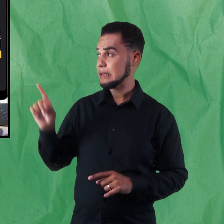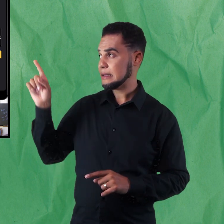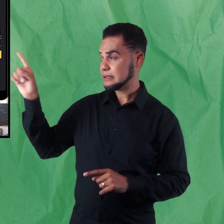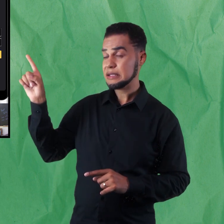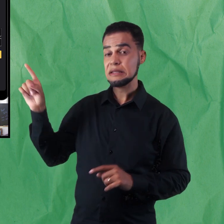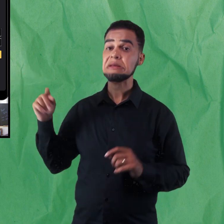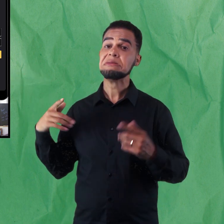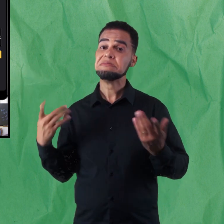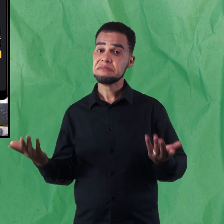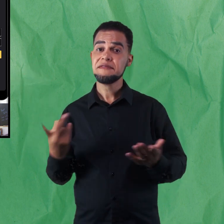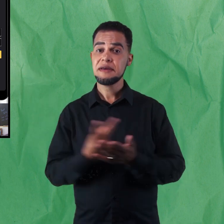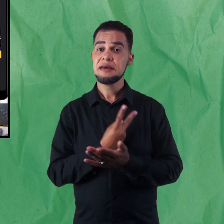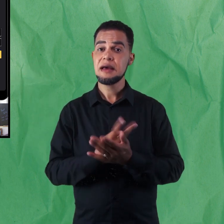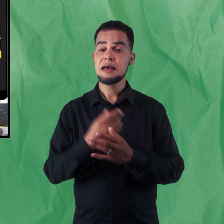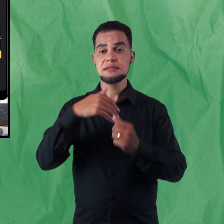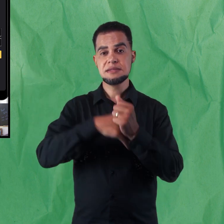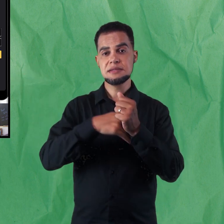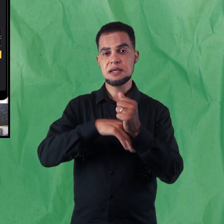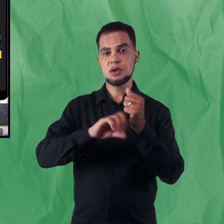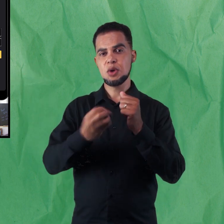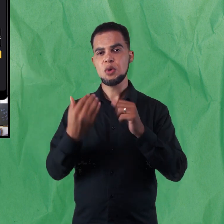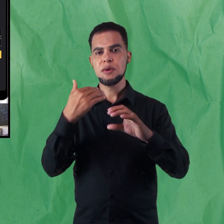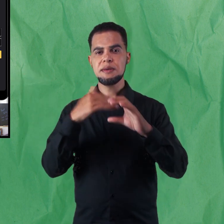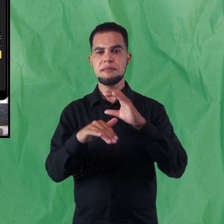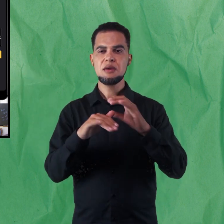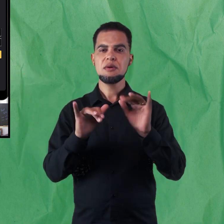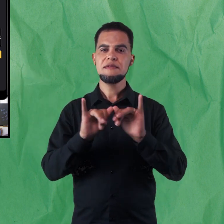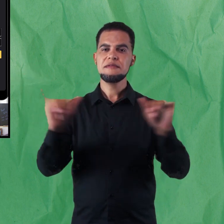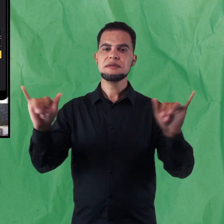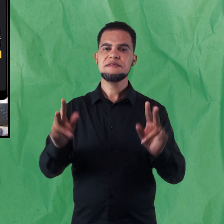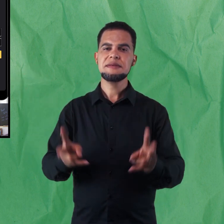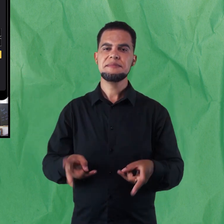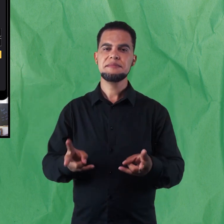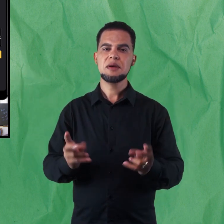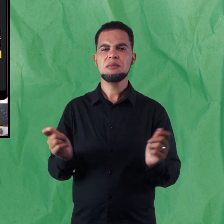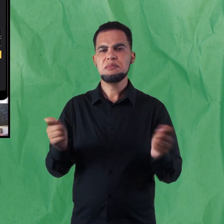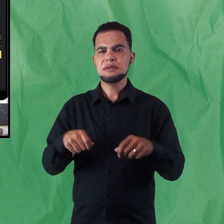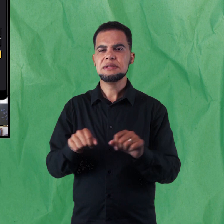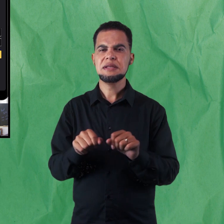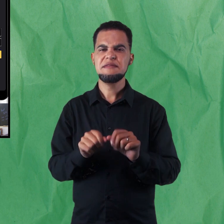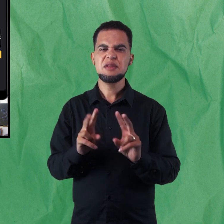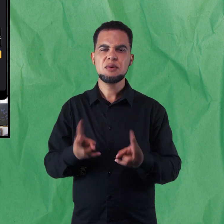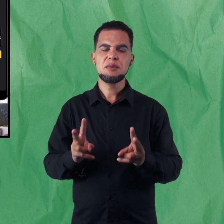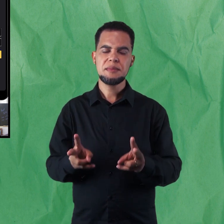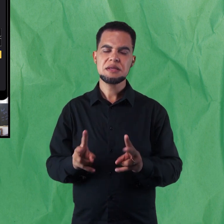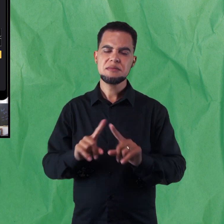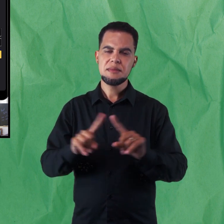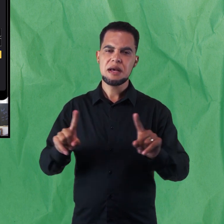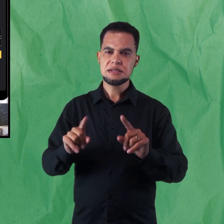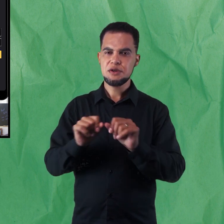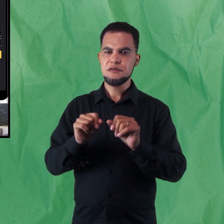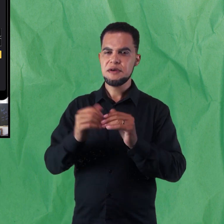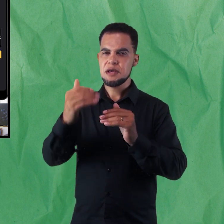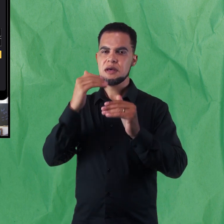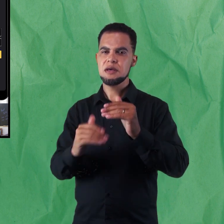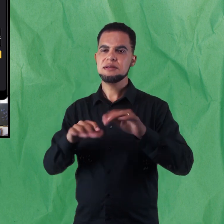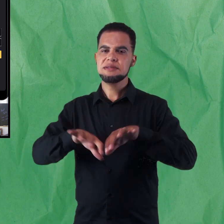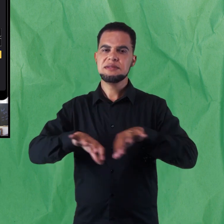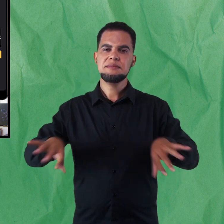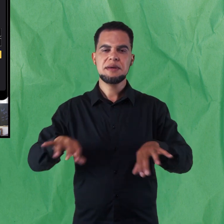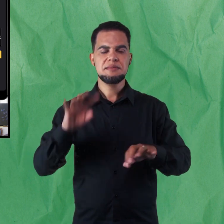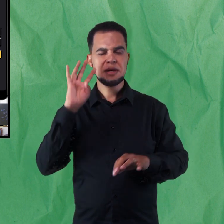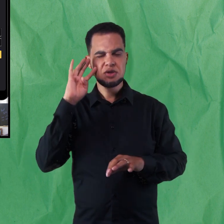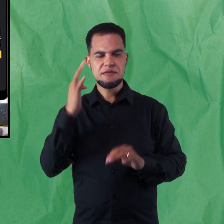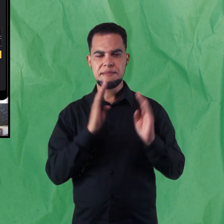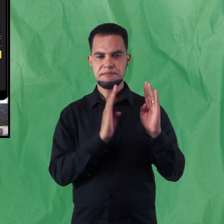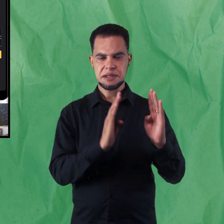tanto faz ele errar a senha quanto errar o e-mail, a mensagem vai ser a mesma. Né? Eu poderia ter feito isso aqui no mesmo if, mas eu fiz separado apenas para a gente